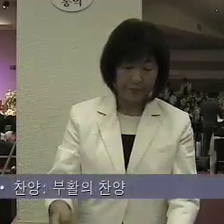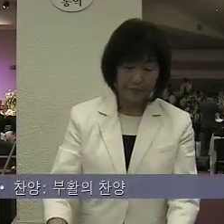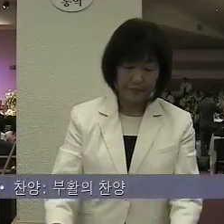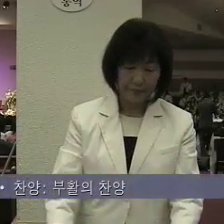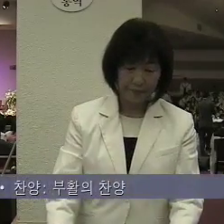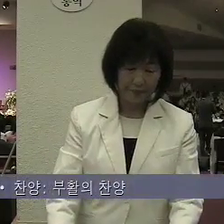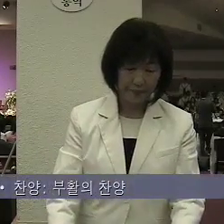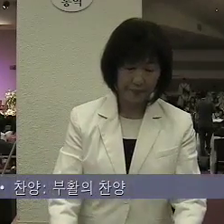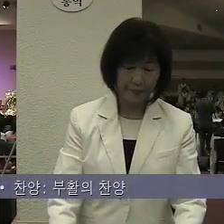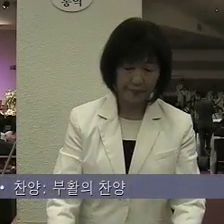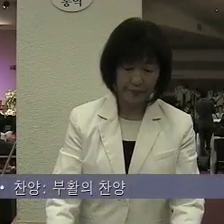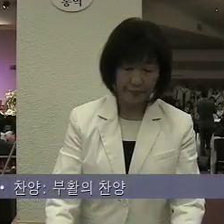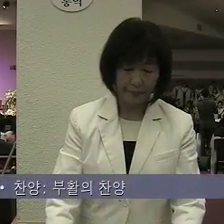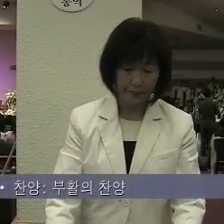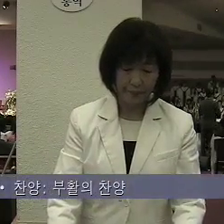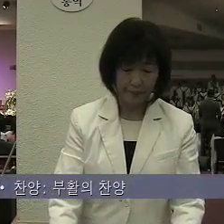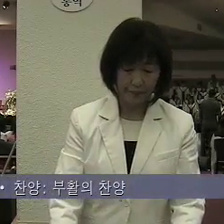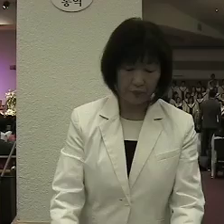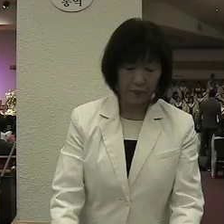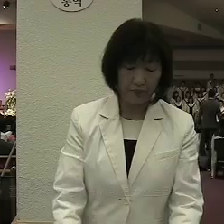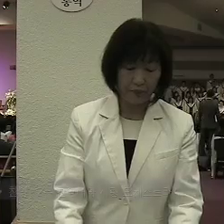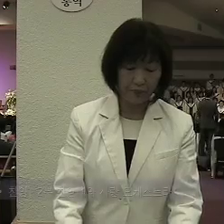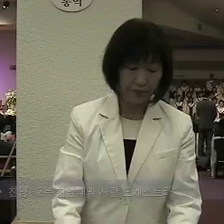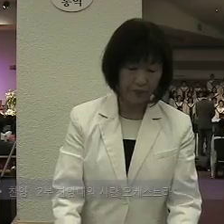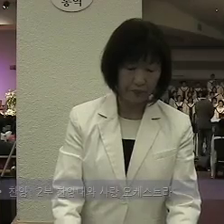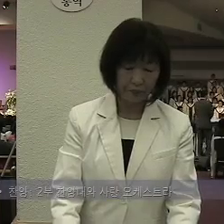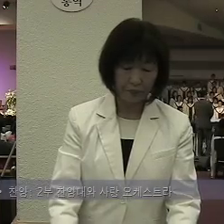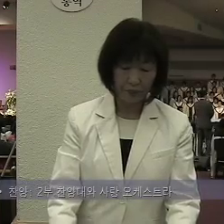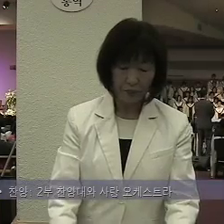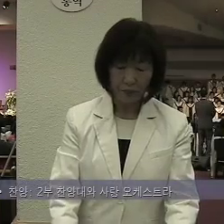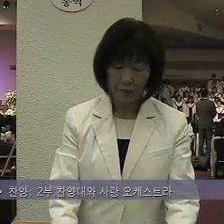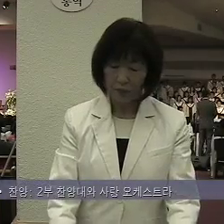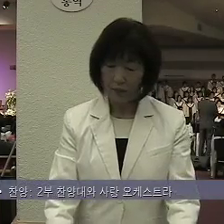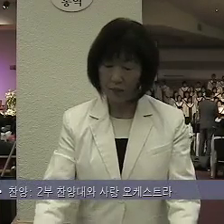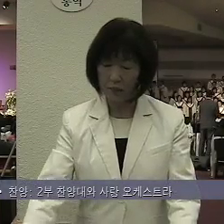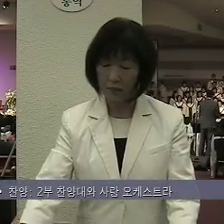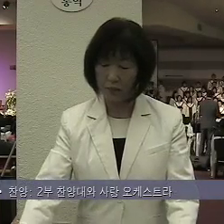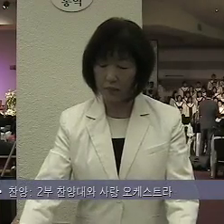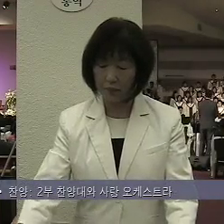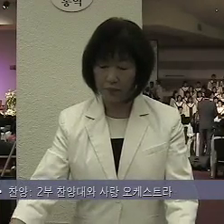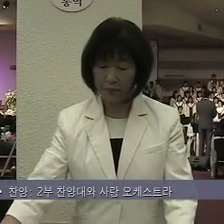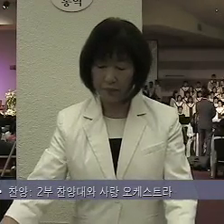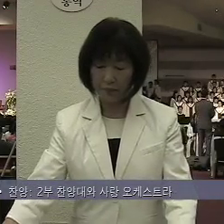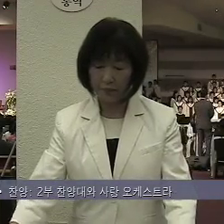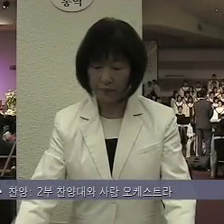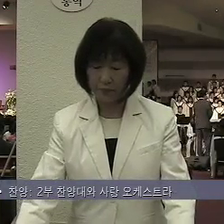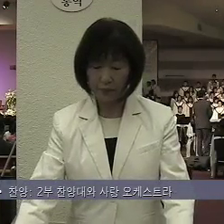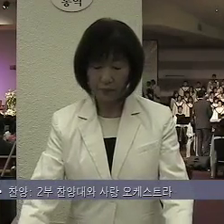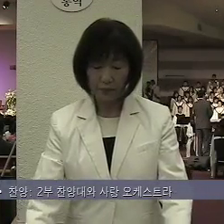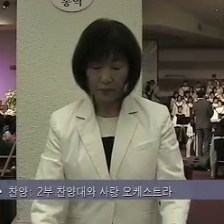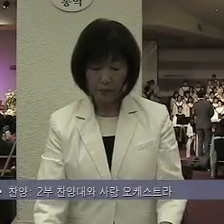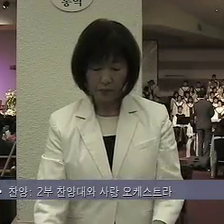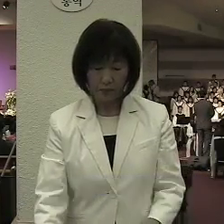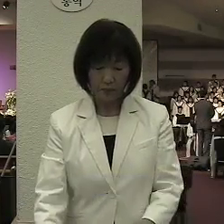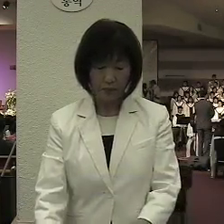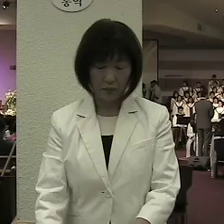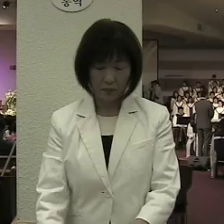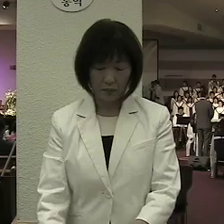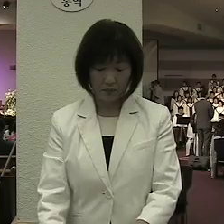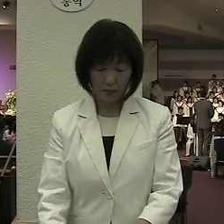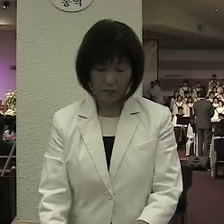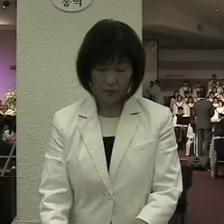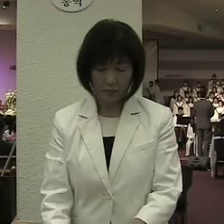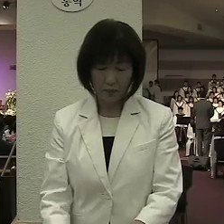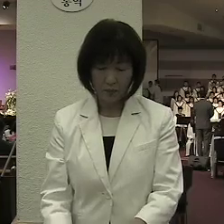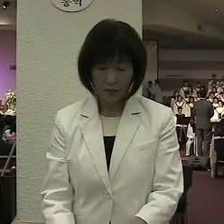바랍니다. 오늘 부활주일에 새로 나오신 모든 새가족 여러분 진심으로 환영합니다. 예배를 마치시고 뒤로 예배당